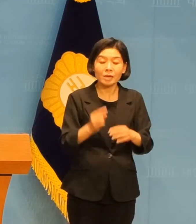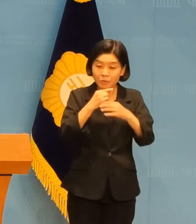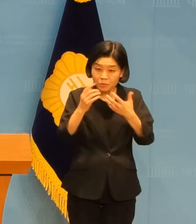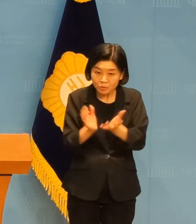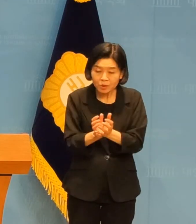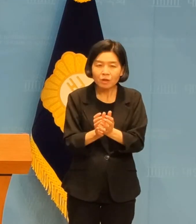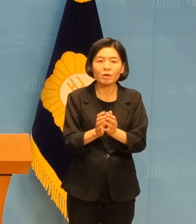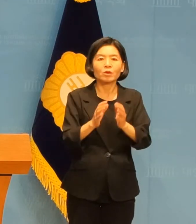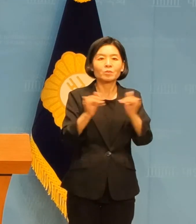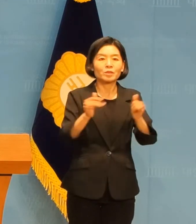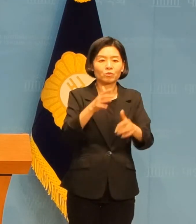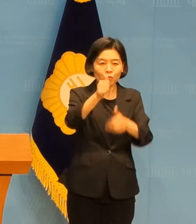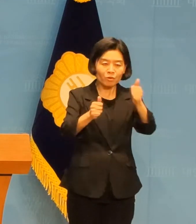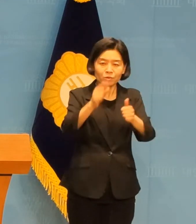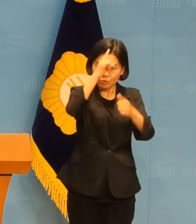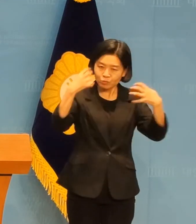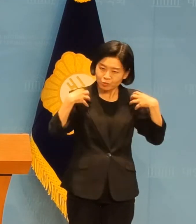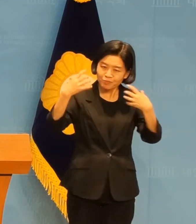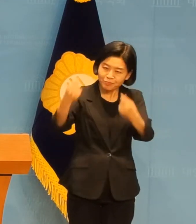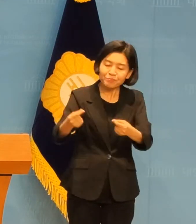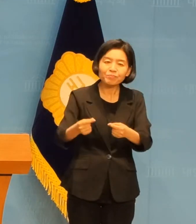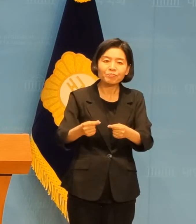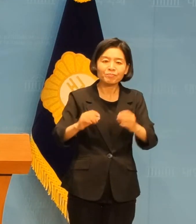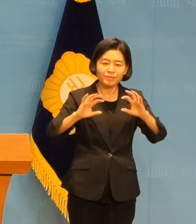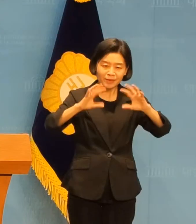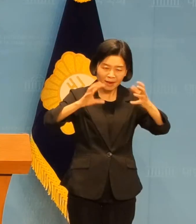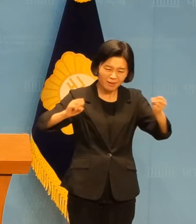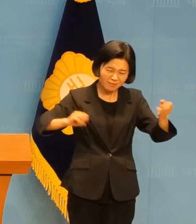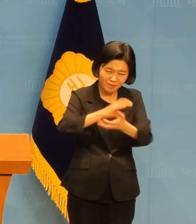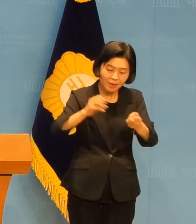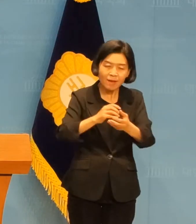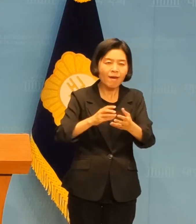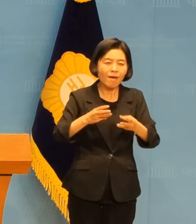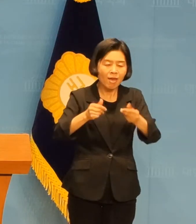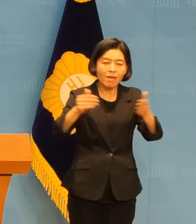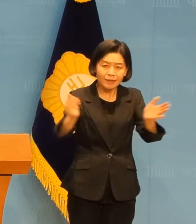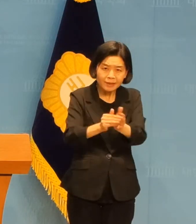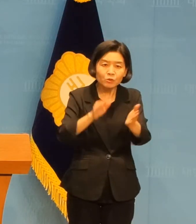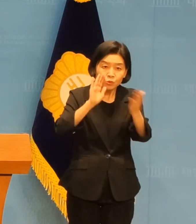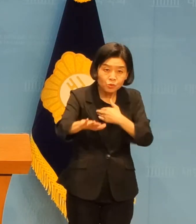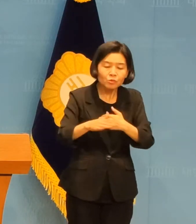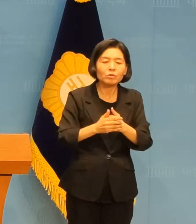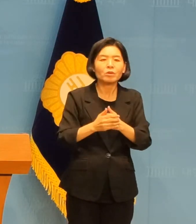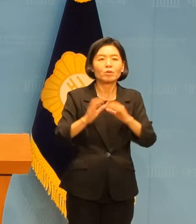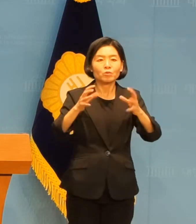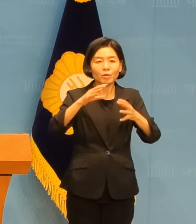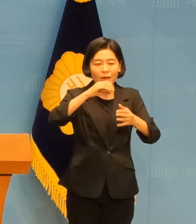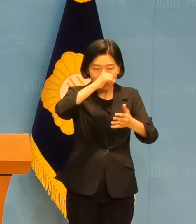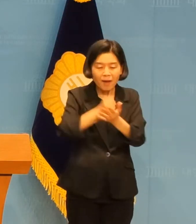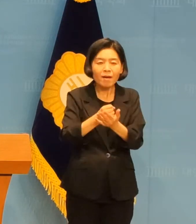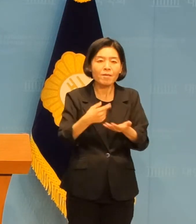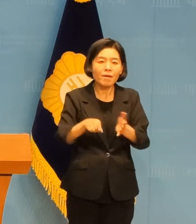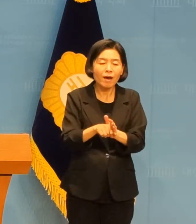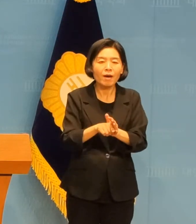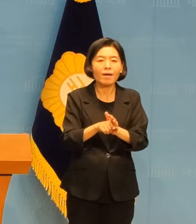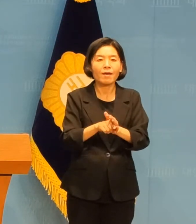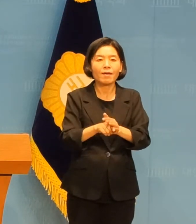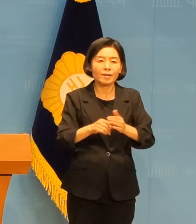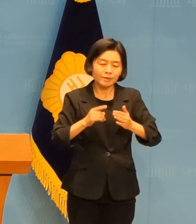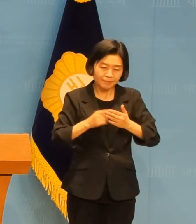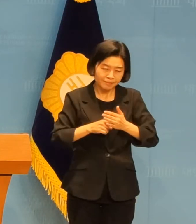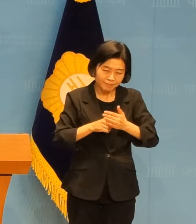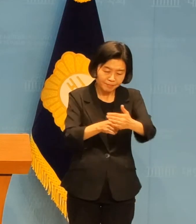더불어민주당은 국민주권 정부와 함께 내란의 후폭풍을 수습하고 국가를 정상화하기 위해 흔들림 없이